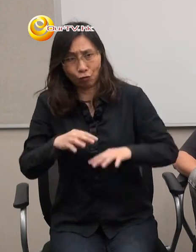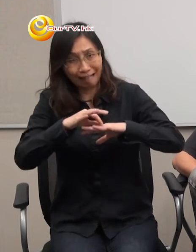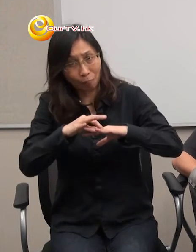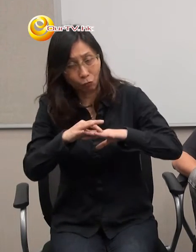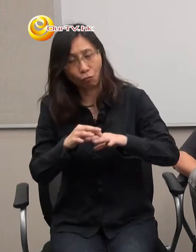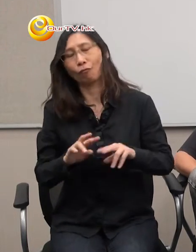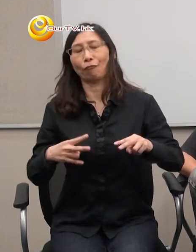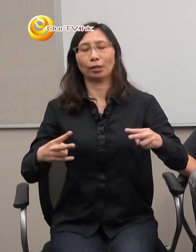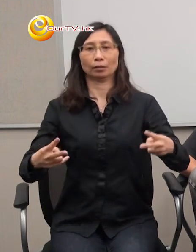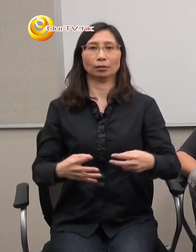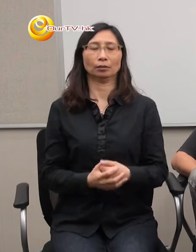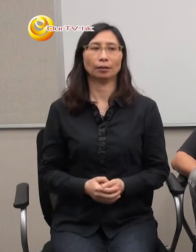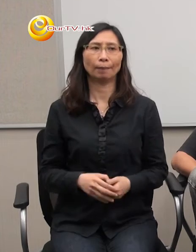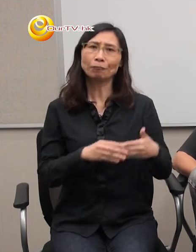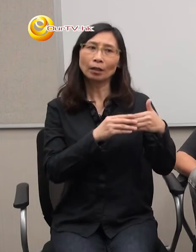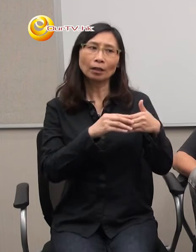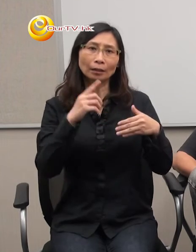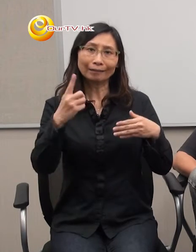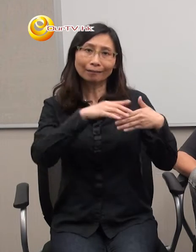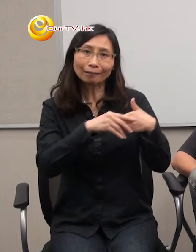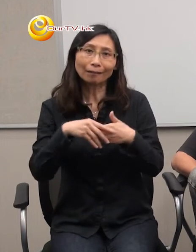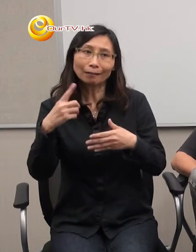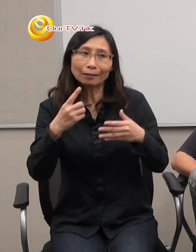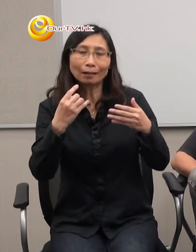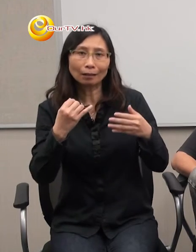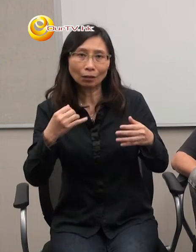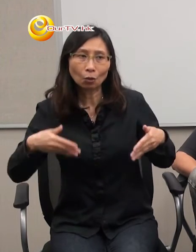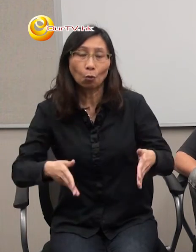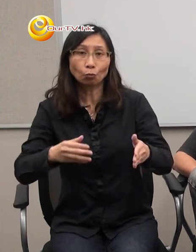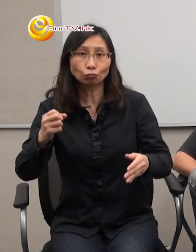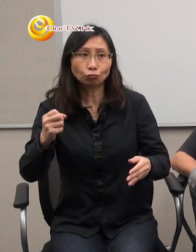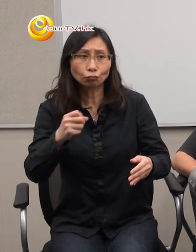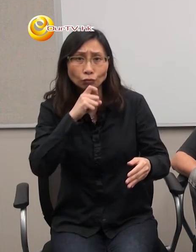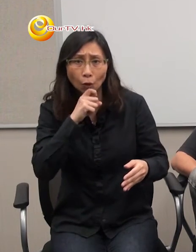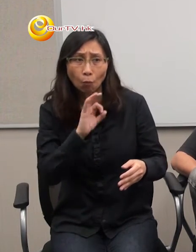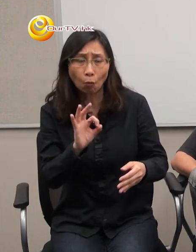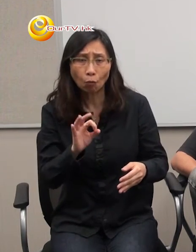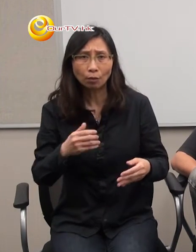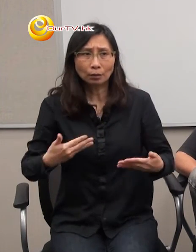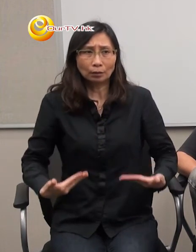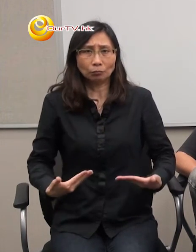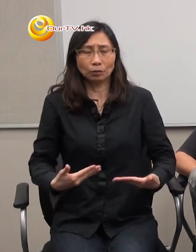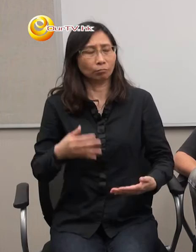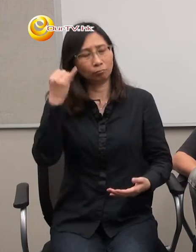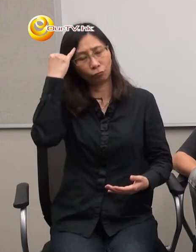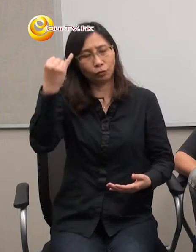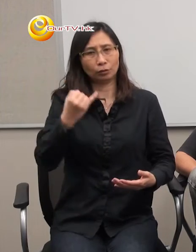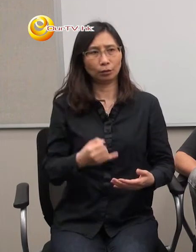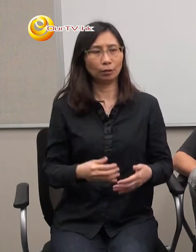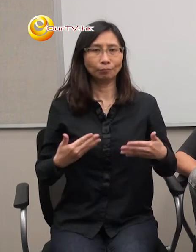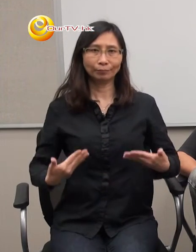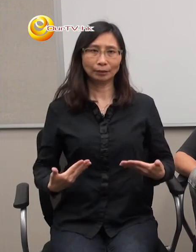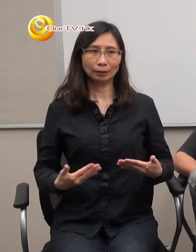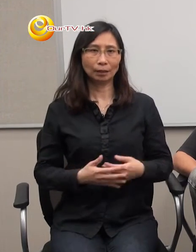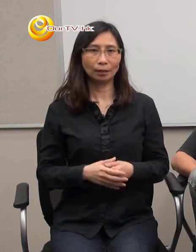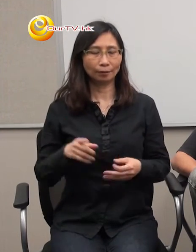嗱，到底一帶一路仲存唔存在？我真係唔知。不過你可以睇得出一樣嘢。即係話，直到今日為止，張德